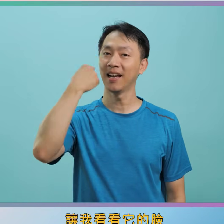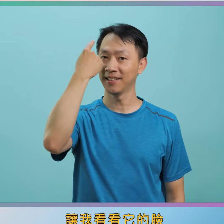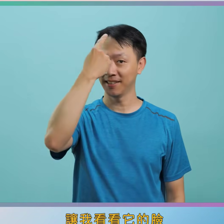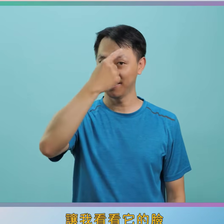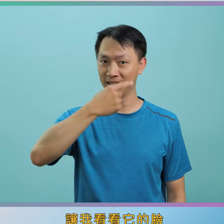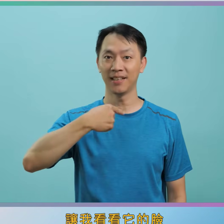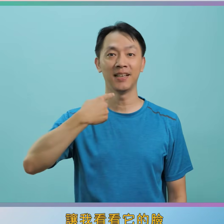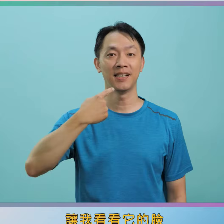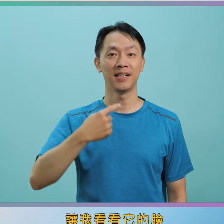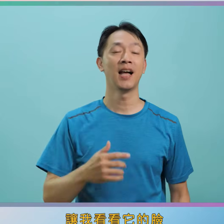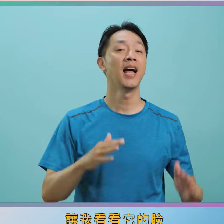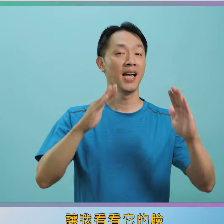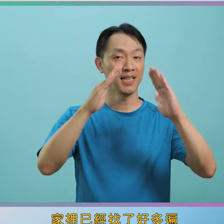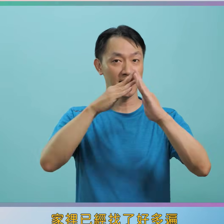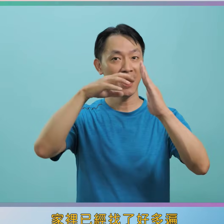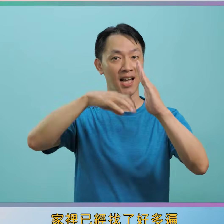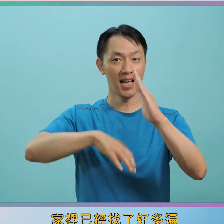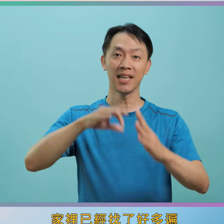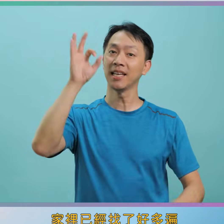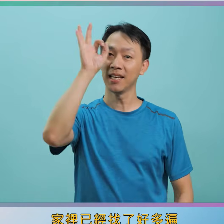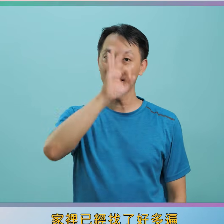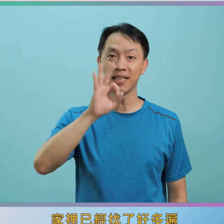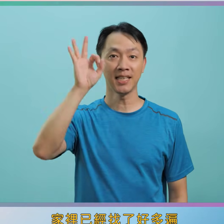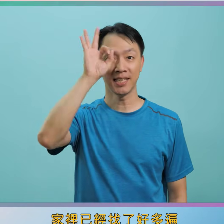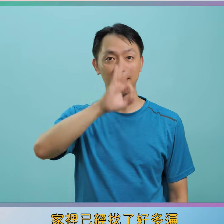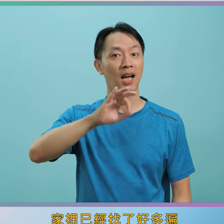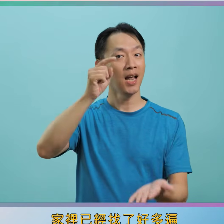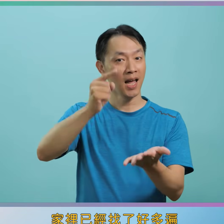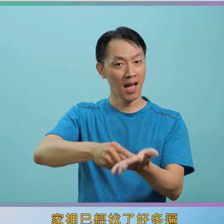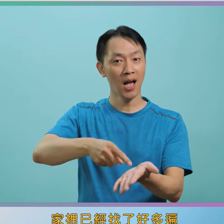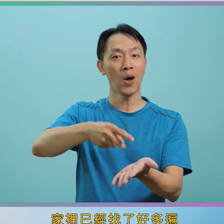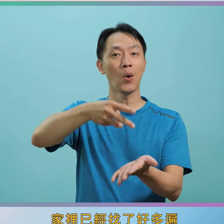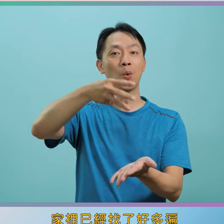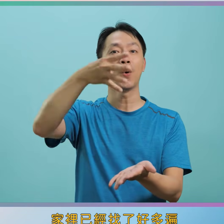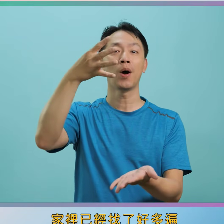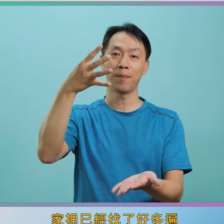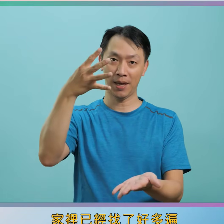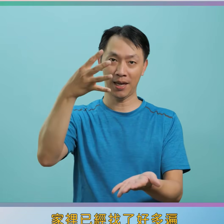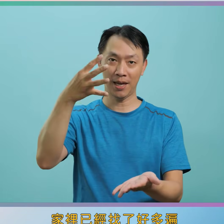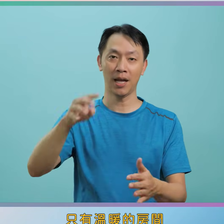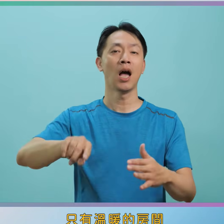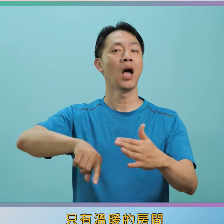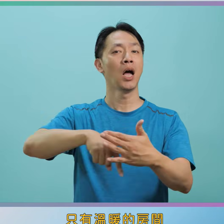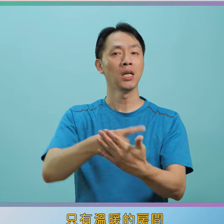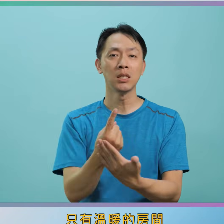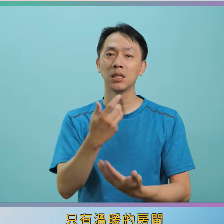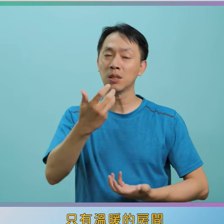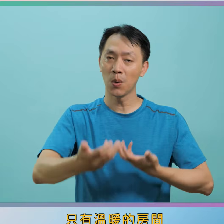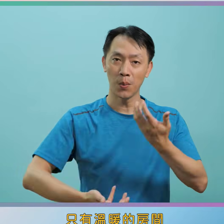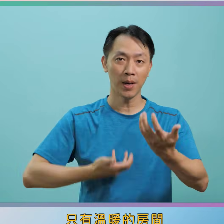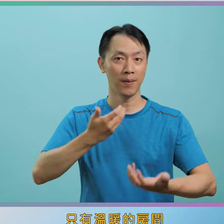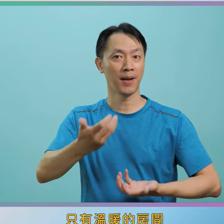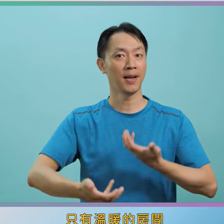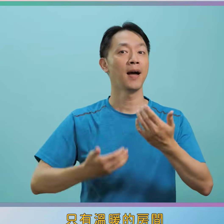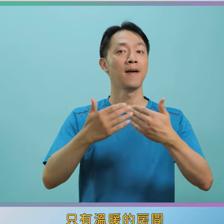脸。家里已经找了好多遍，只有温暖的